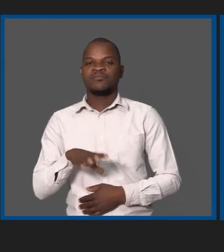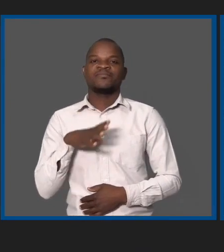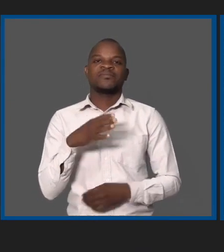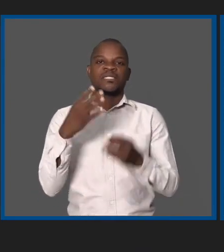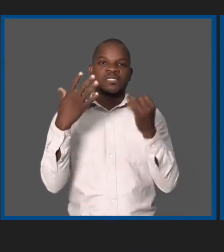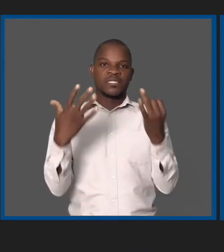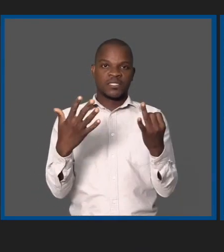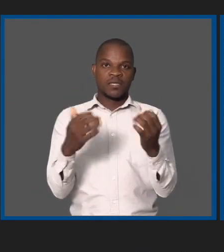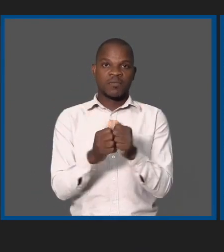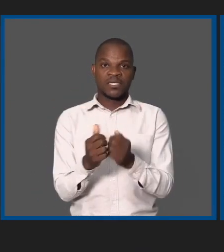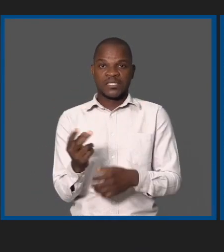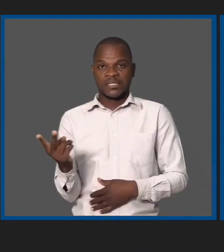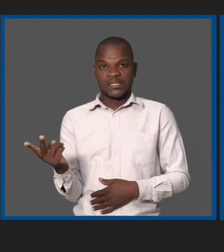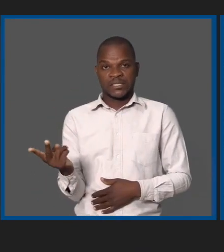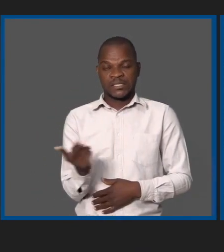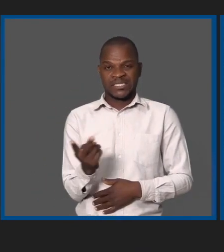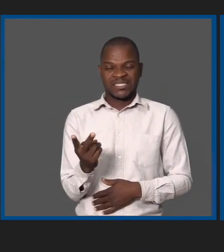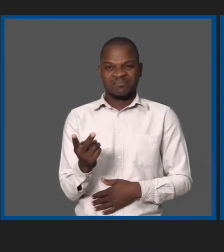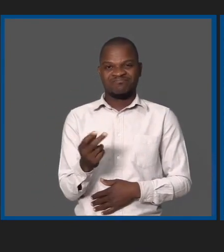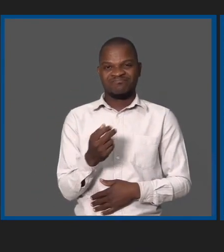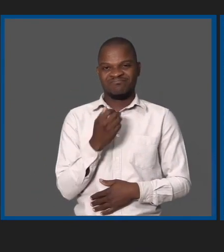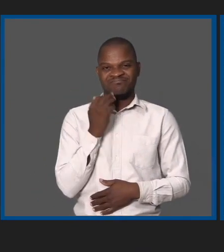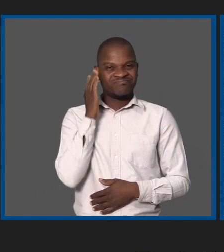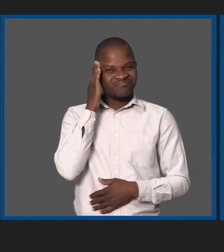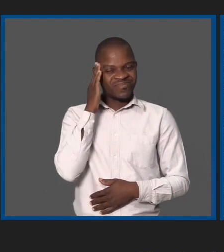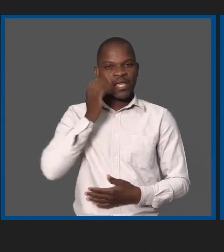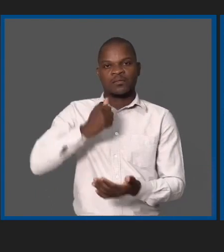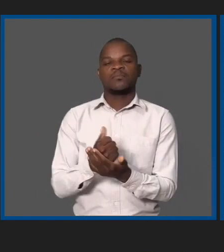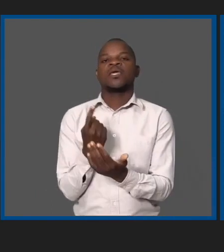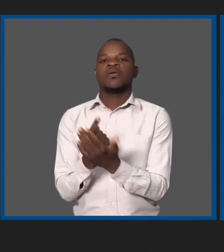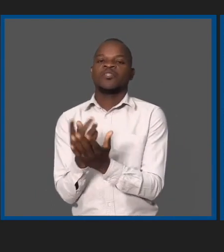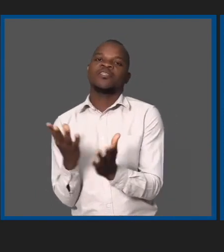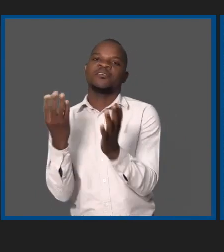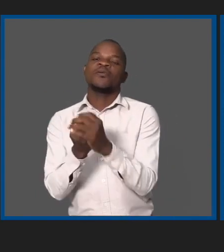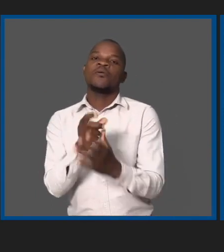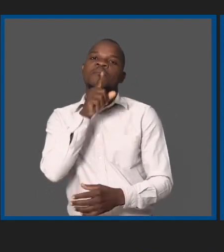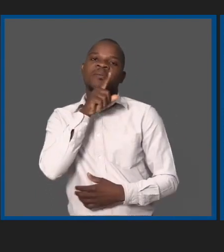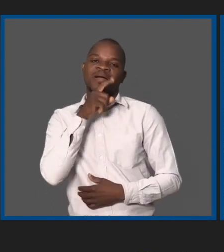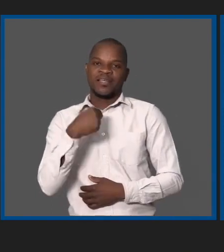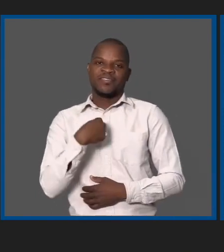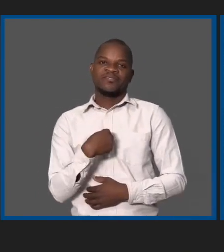Os meus filhos decidiram vir e viram comigo. Então, vieram, viveram comigo. Vivemos ali.